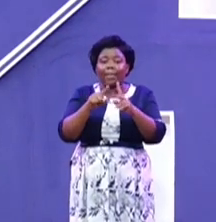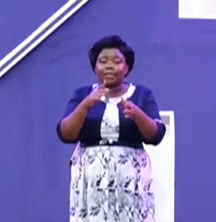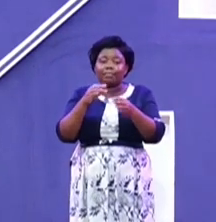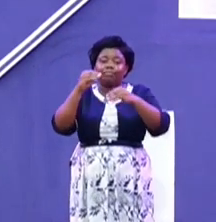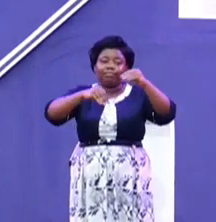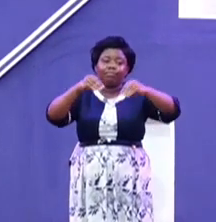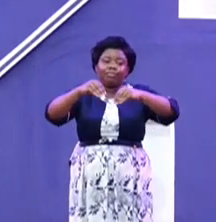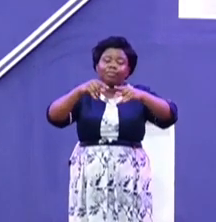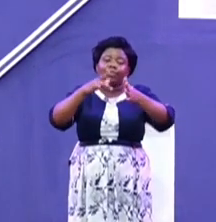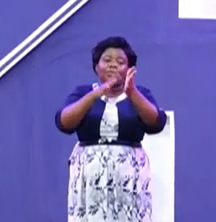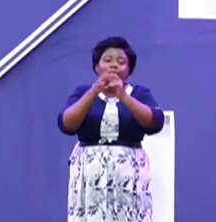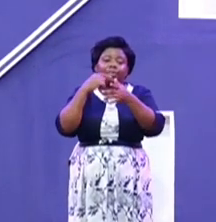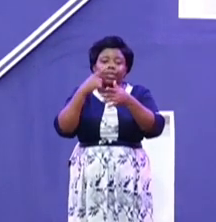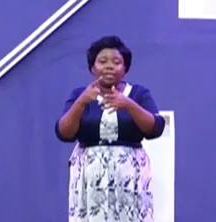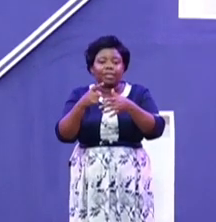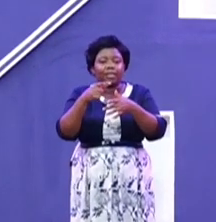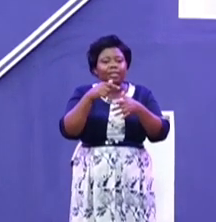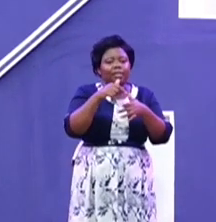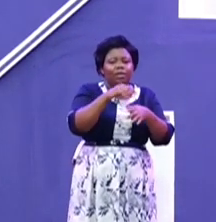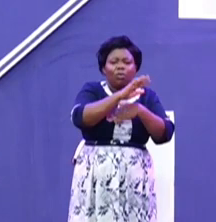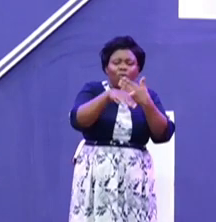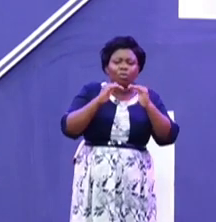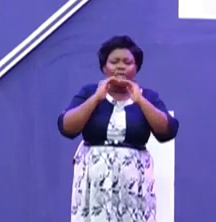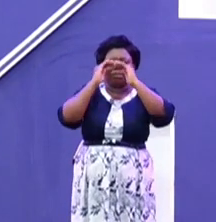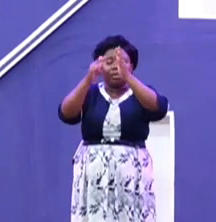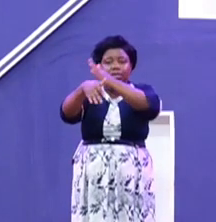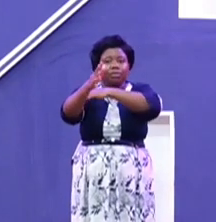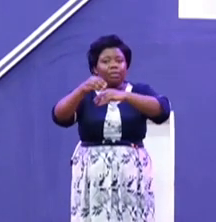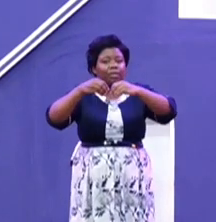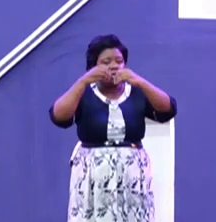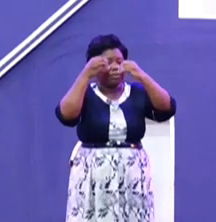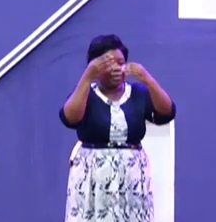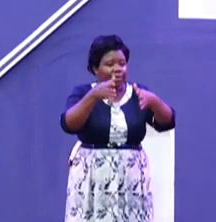kigamba Bayibuli egamba nga buli mukisa Mukama gwakuwa